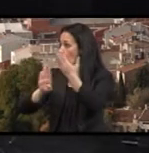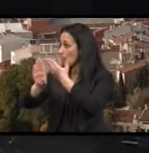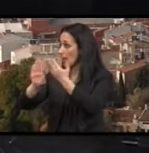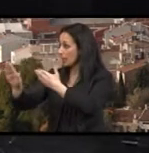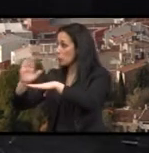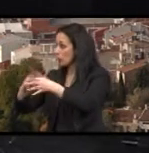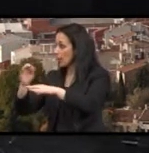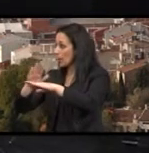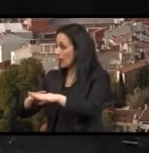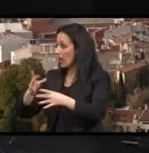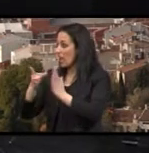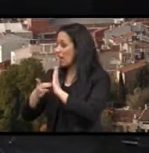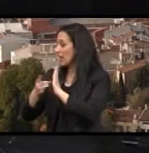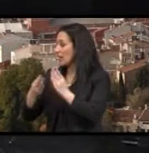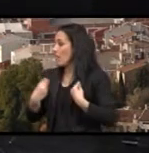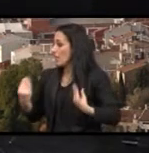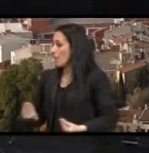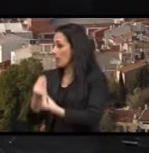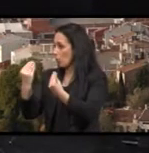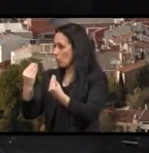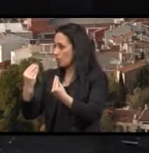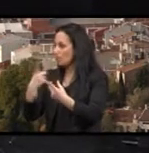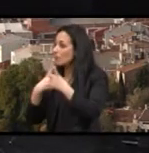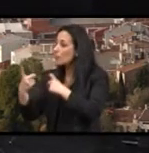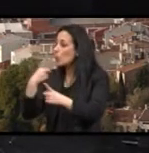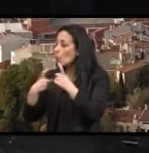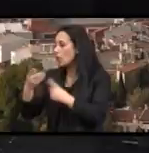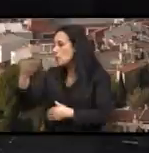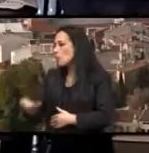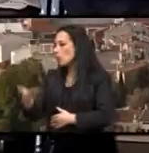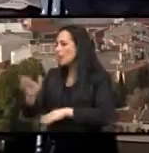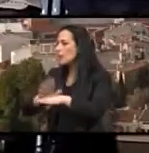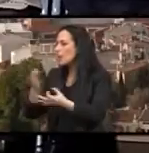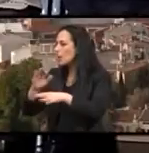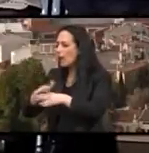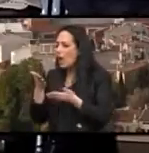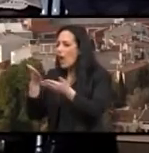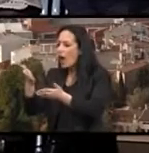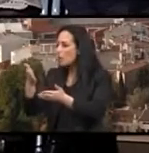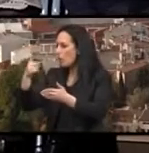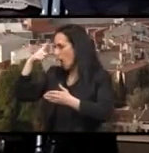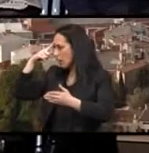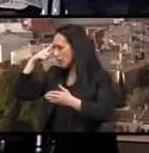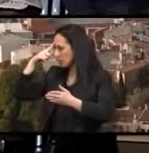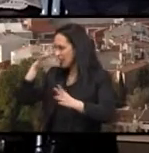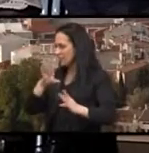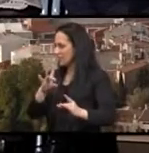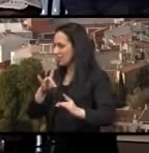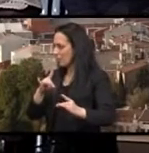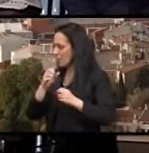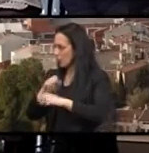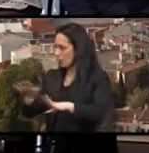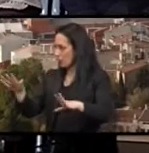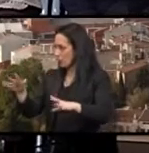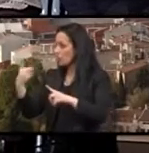millor qualitat de vida. Clar. És important aquestes preguntes per conscienciar i que moguem una miqueta, també. A més, segur que és un edifici que quan es va fer